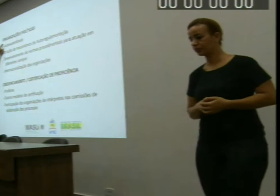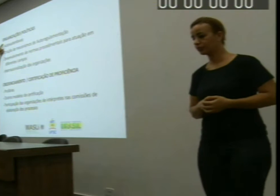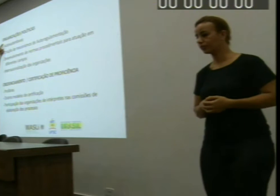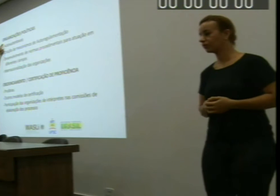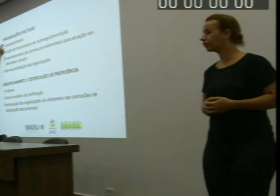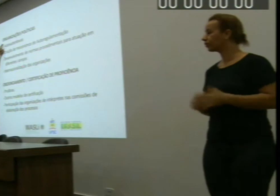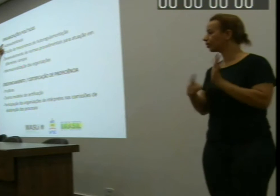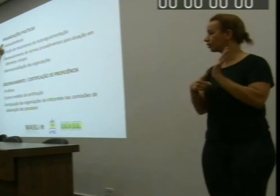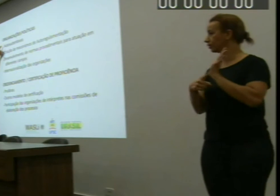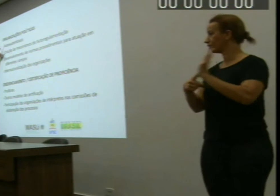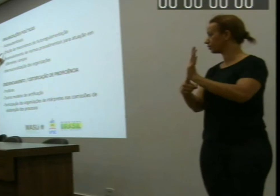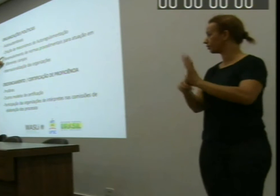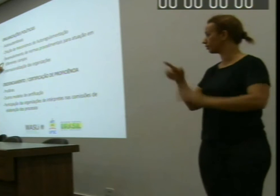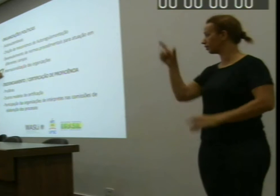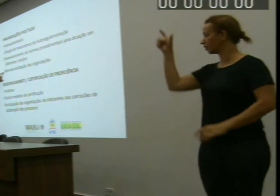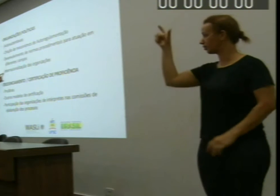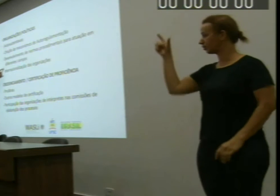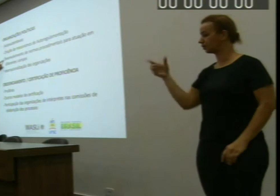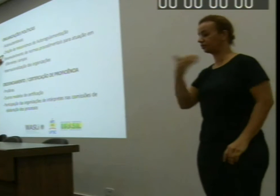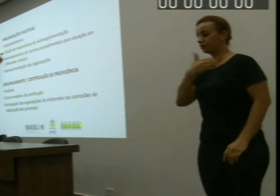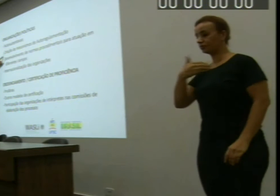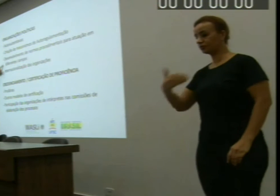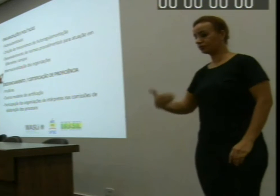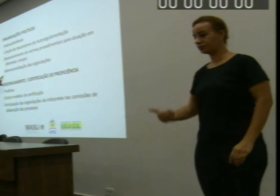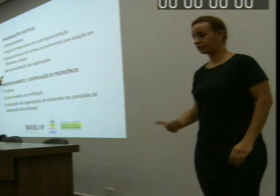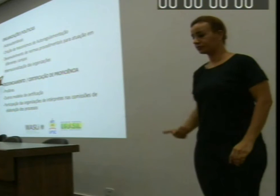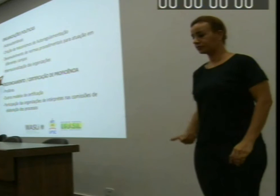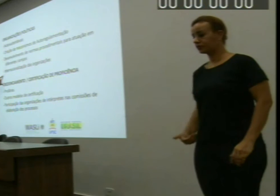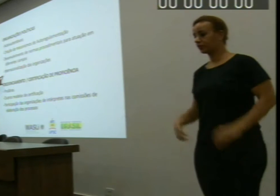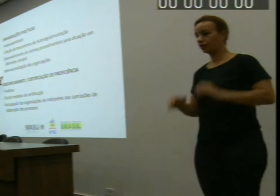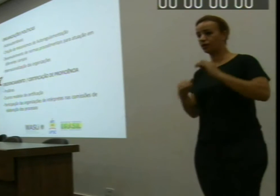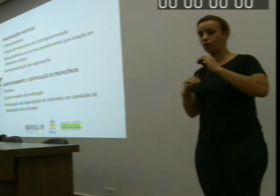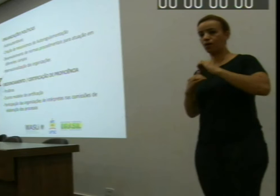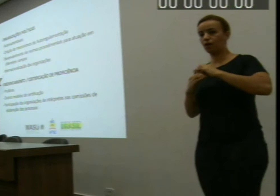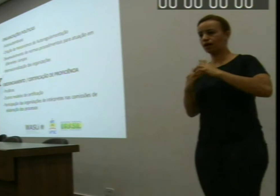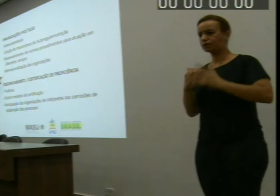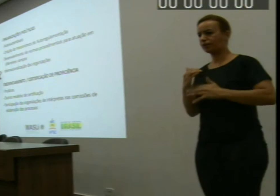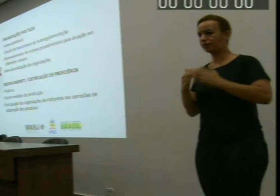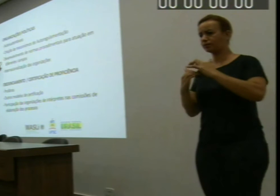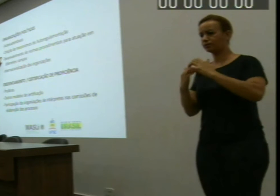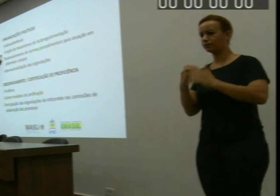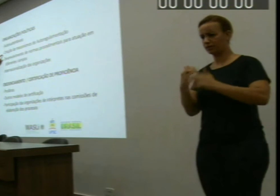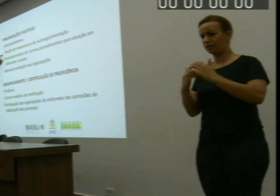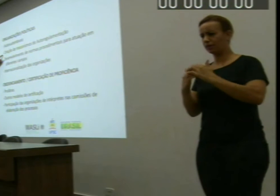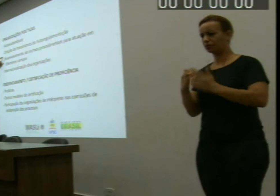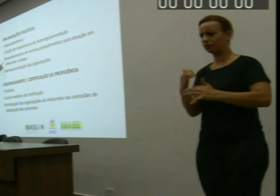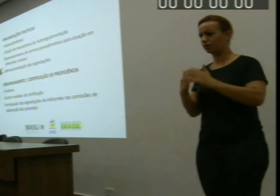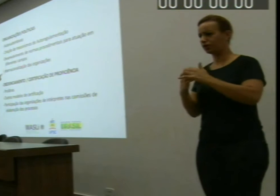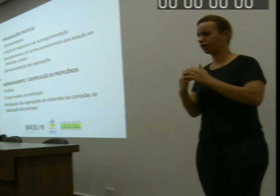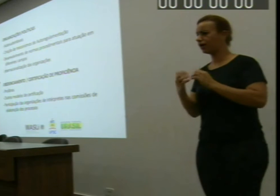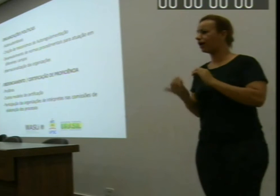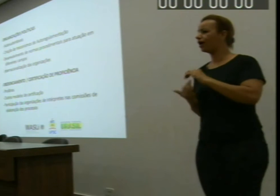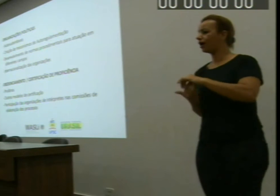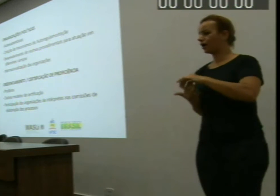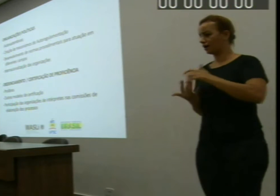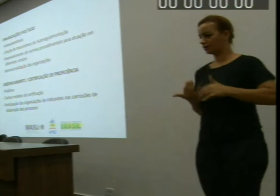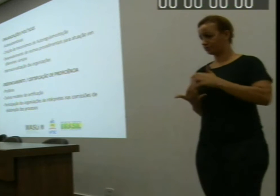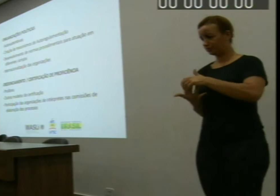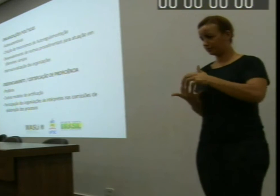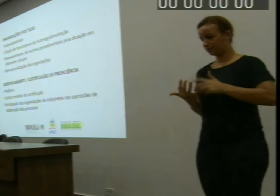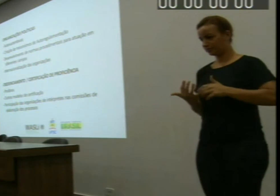organizações políticas porque tudo isso são aspectos interrelacionados a criação do mecanismo de autorregulamentação